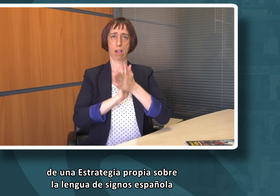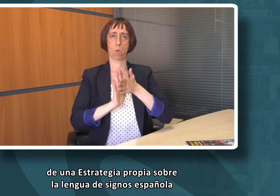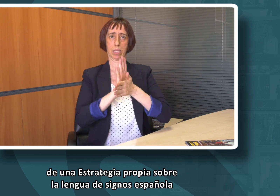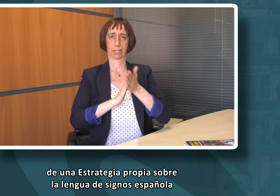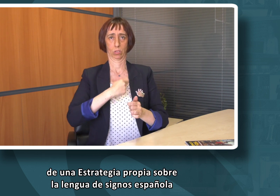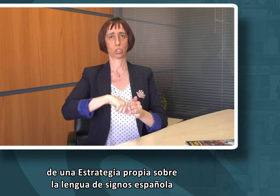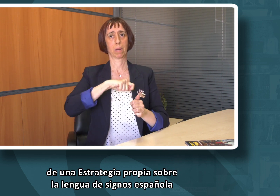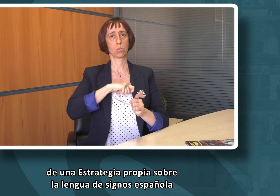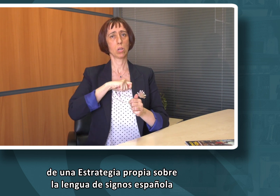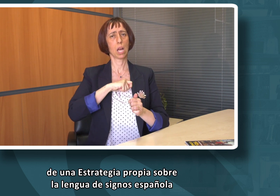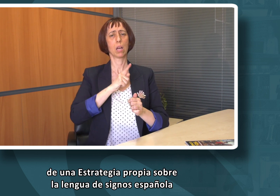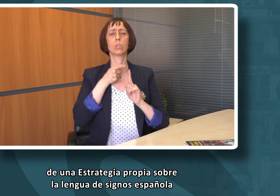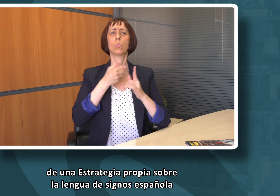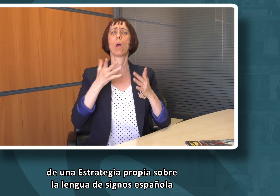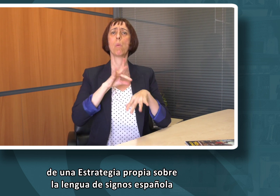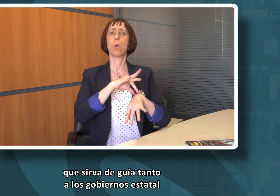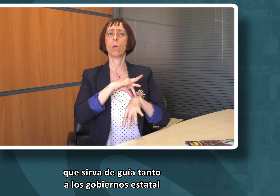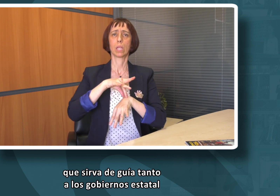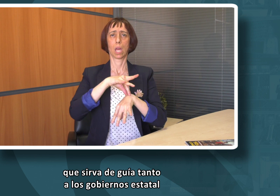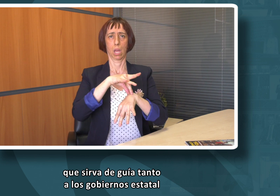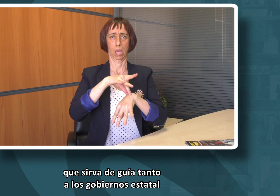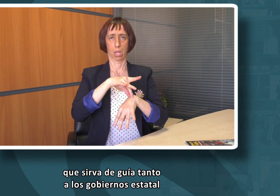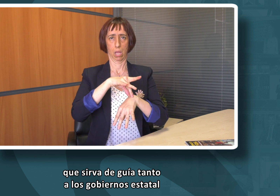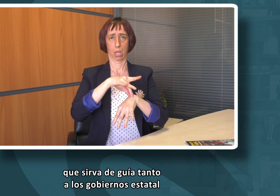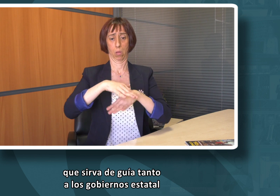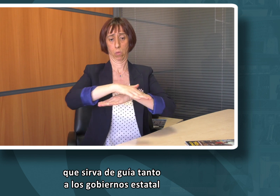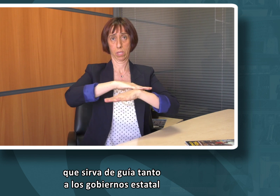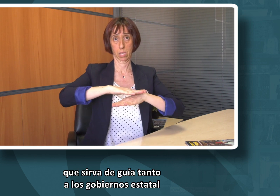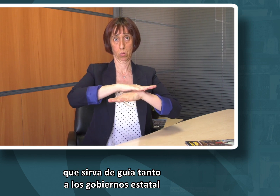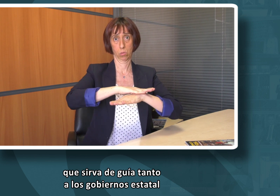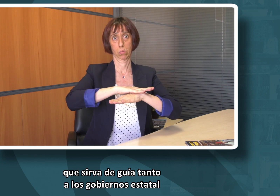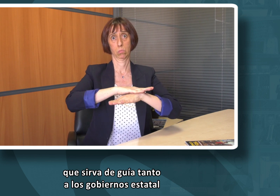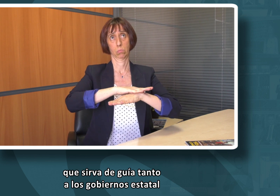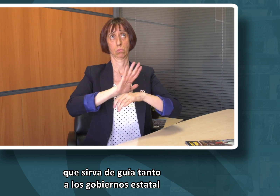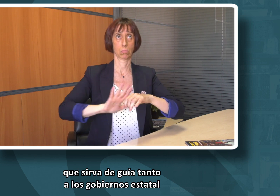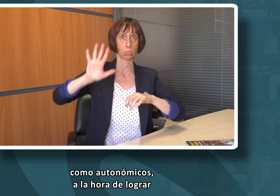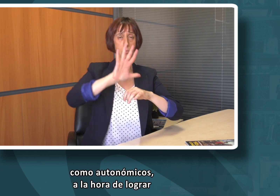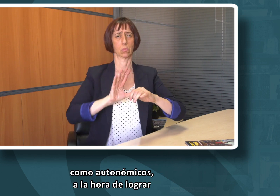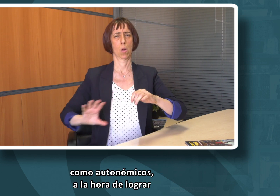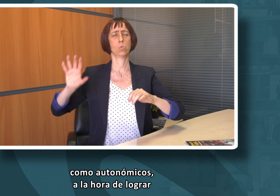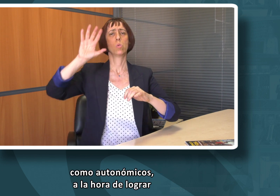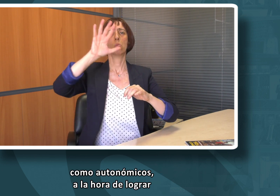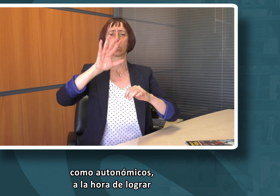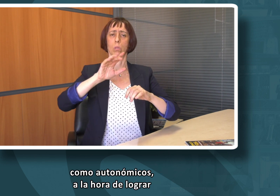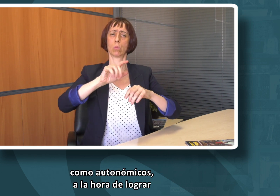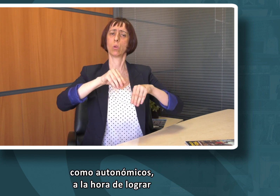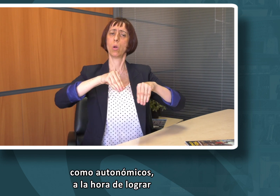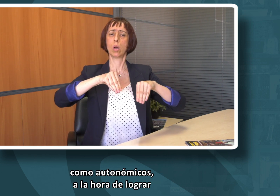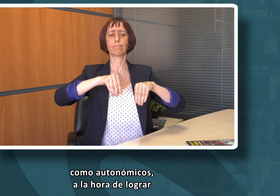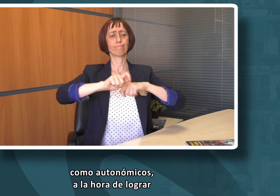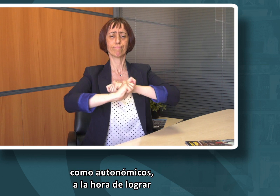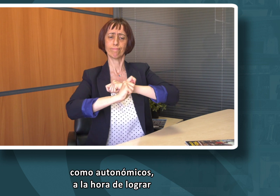CNELSE propicie la elaboración de una estrategia propia sobre la lengua de signos española que sirva de guía tanto a los gobiernos estatal